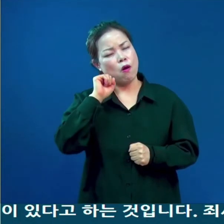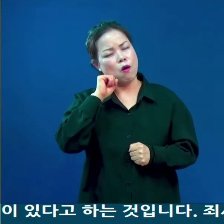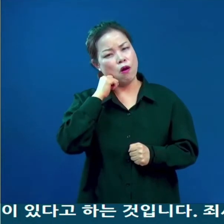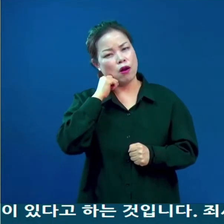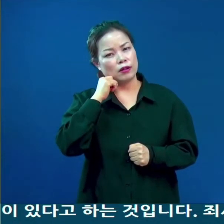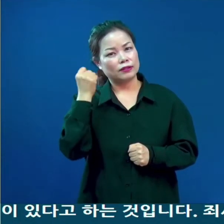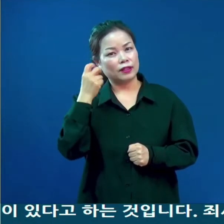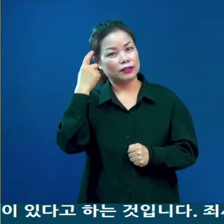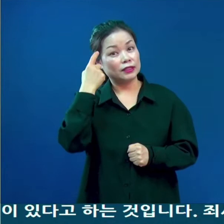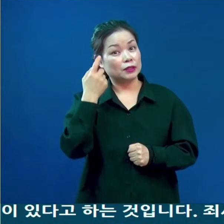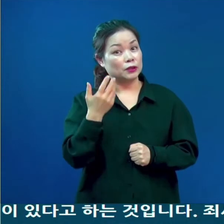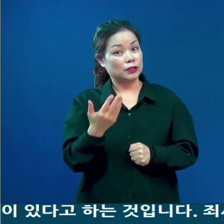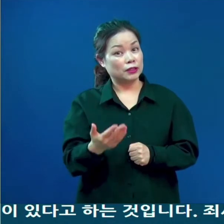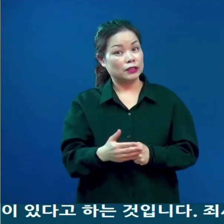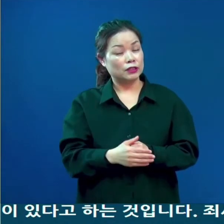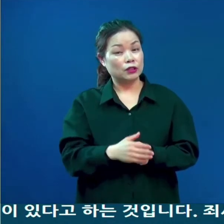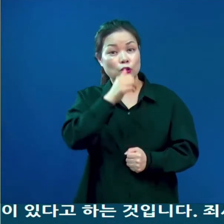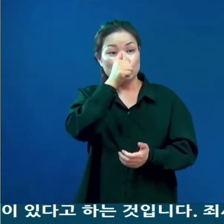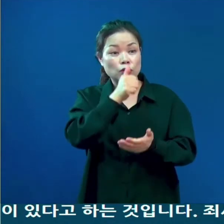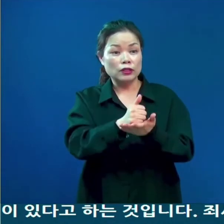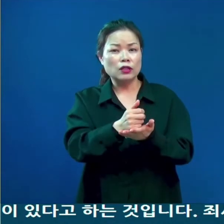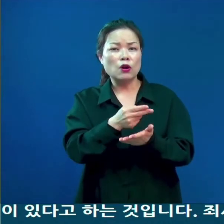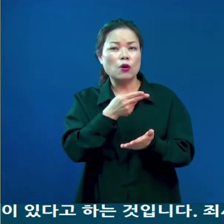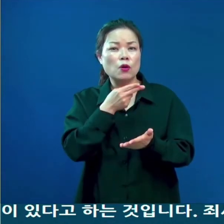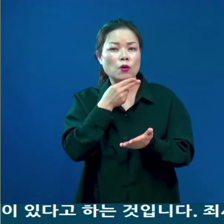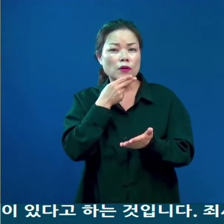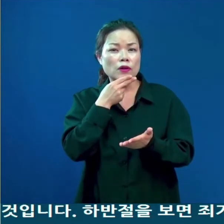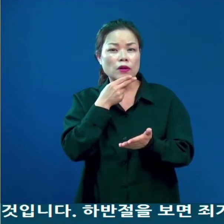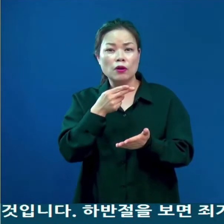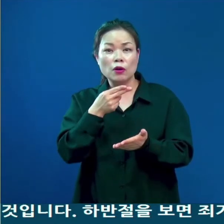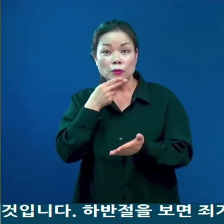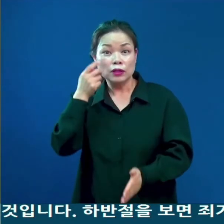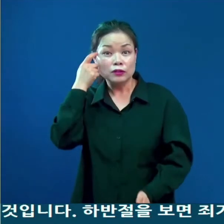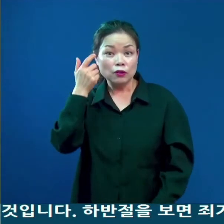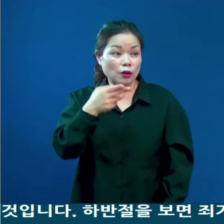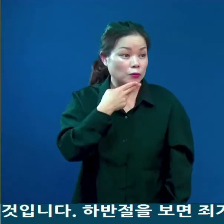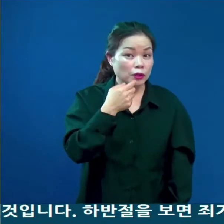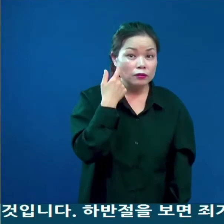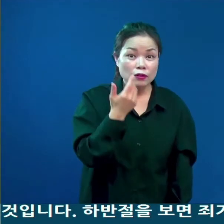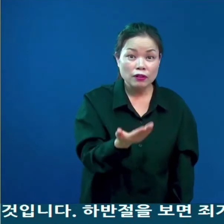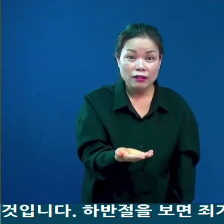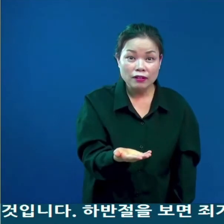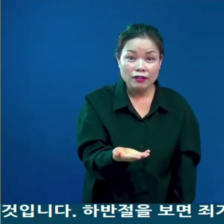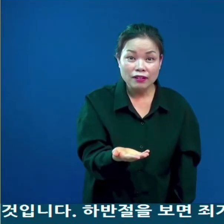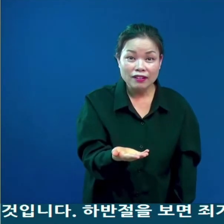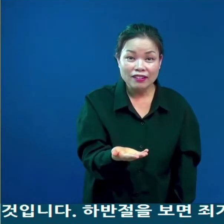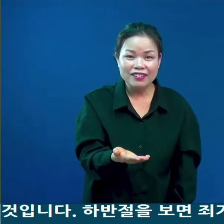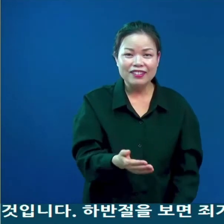다시 질문하겠습니다. 죄가 없다는 거예요? 없다는 거예요?